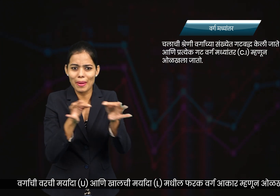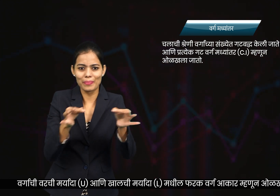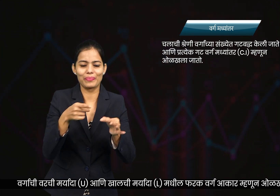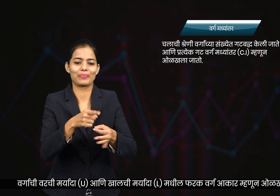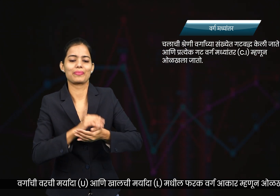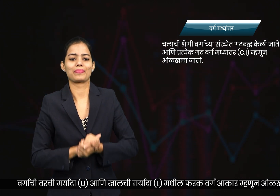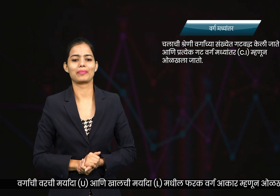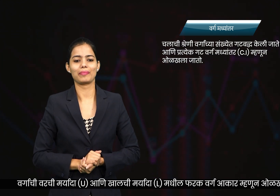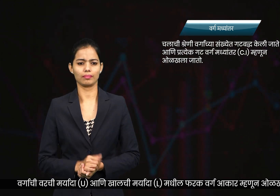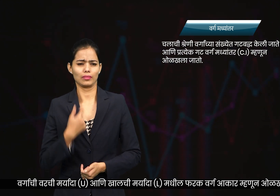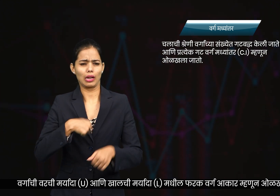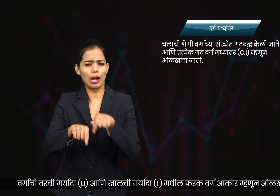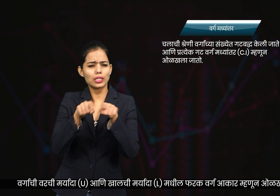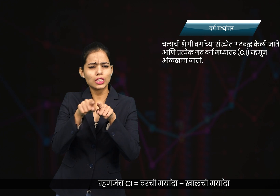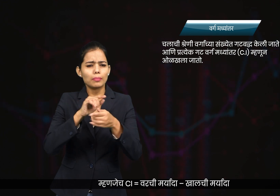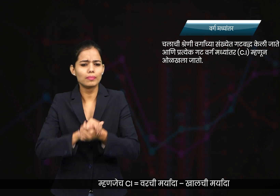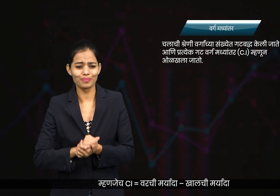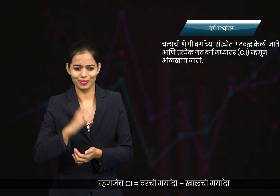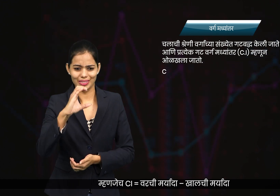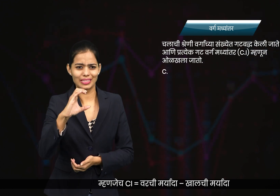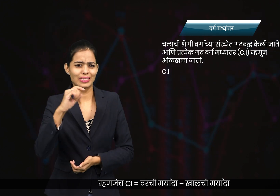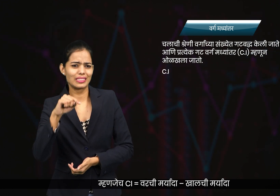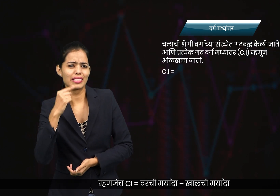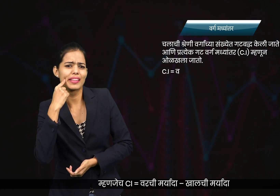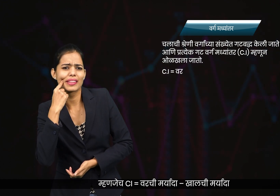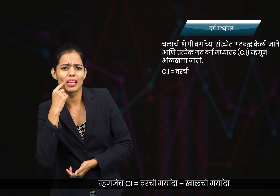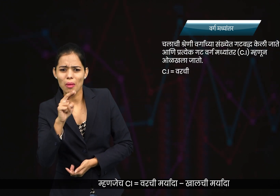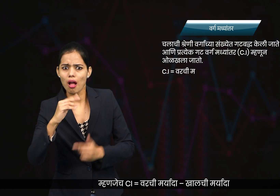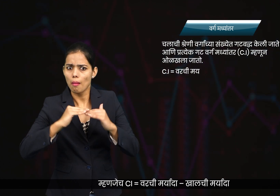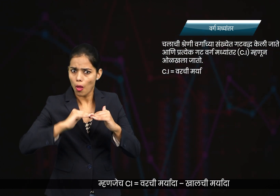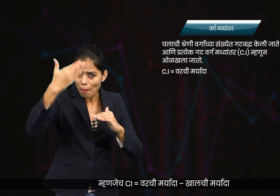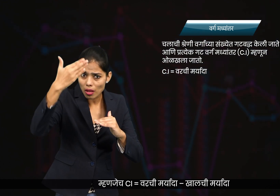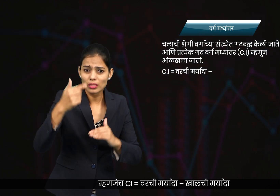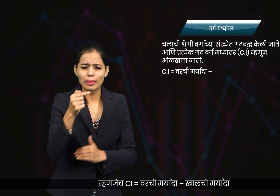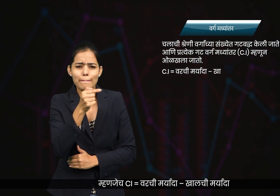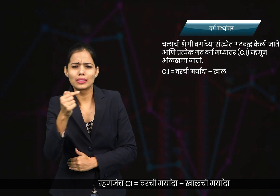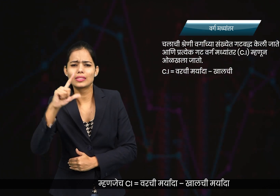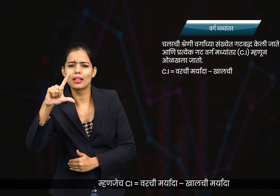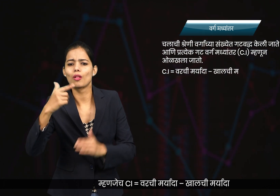म्हणून ओळखला जातो. म्हणजेच CI बरोबर वरची मर्यादा वजा खालची मर्यादा.